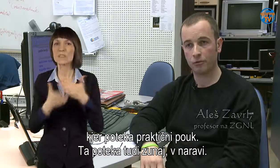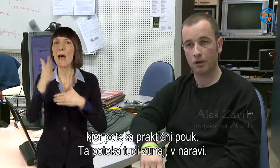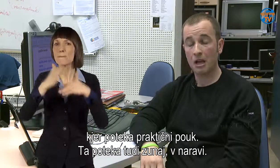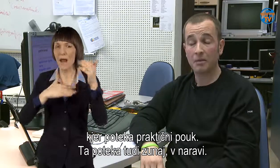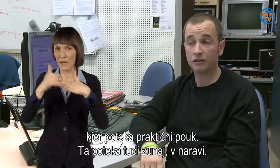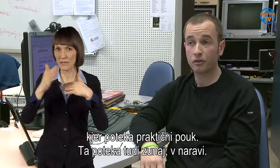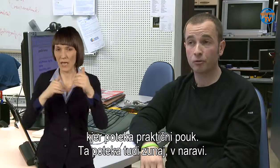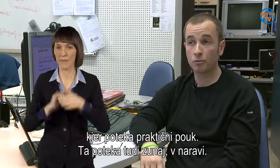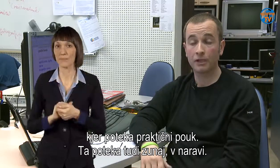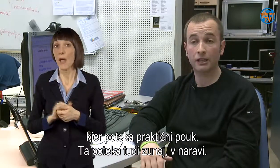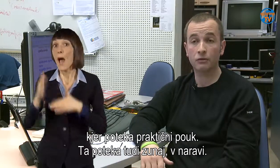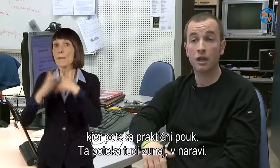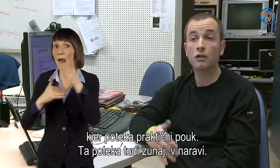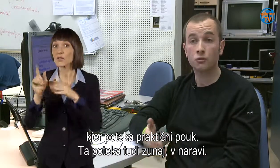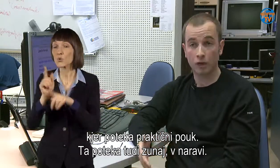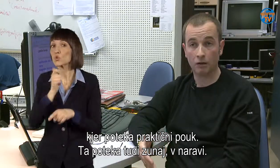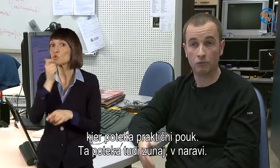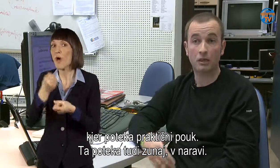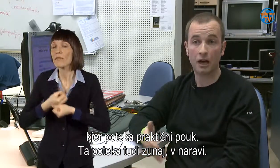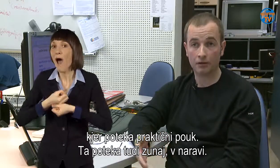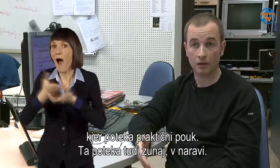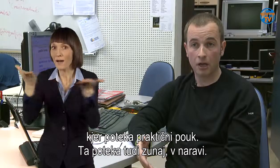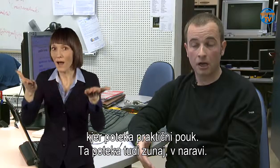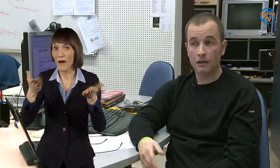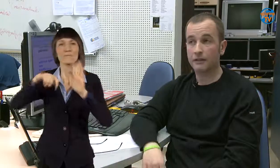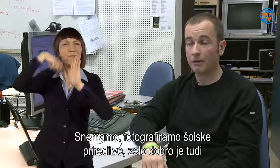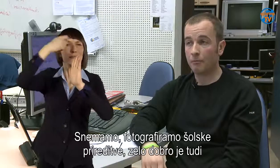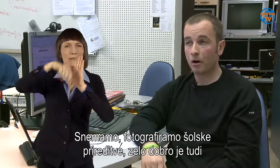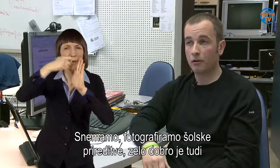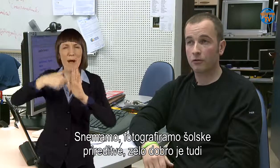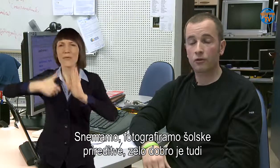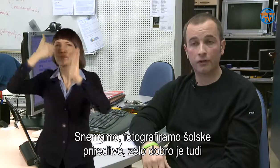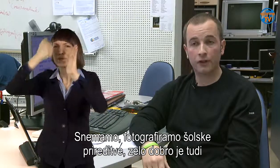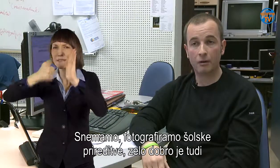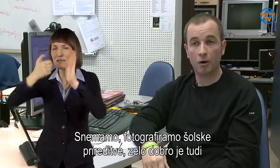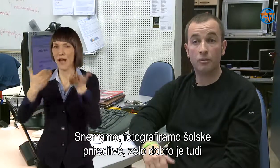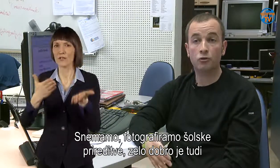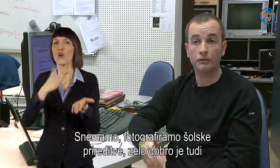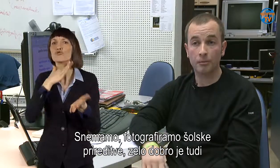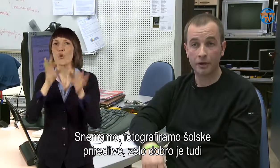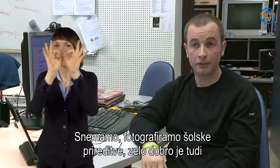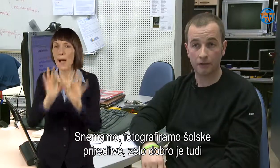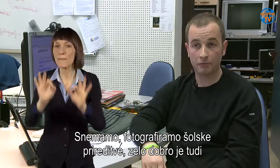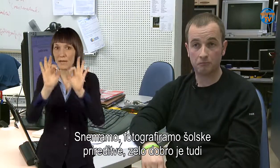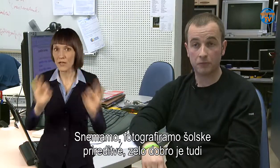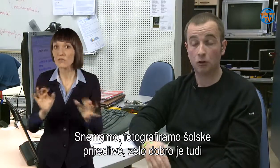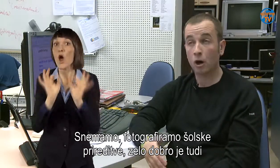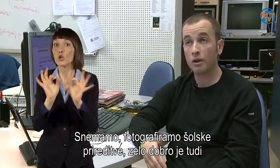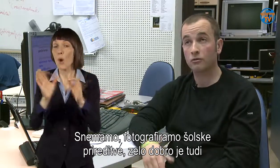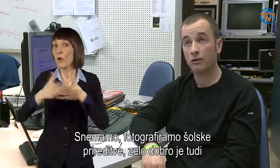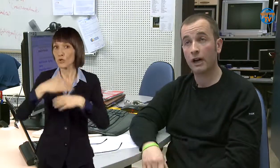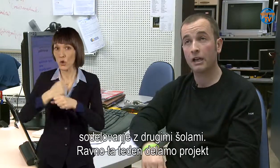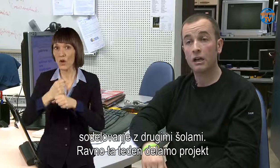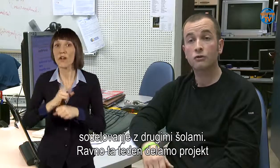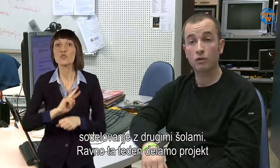praktični pouk. Praktični pouk poteka tudi zunaj, v naravi. Snemamo, fotografiramo šolske prireditve. Zelo dobro